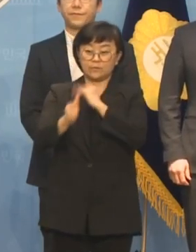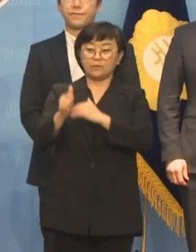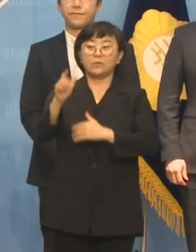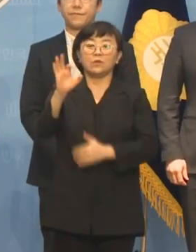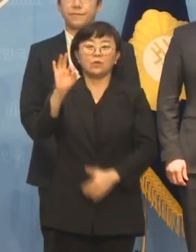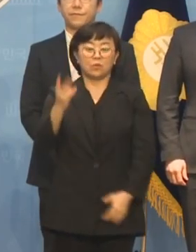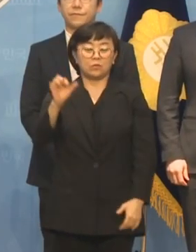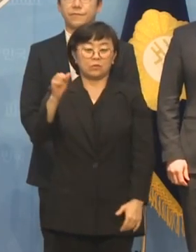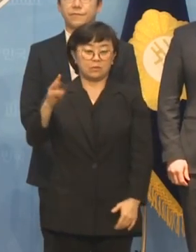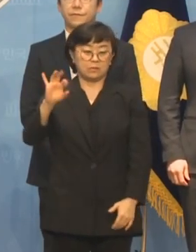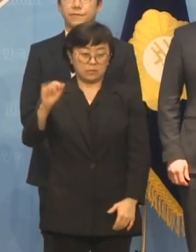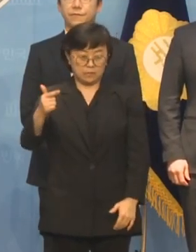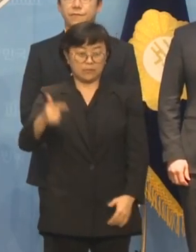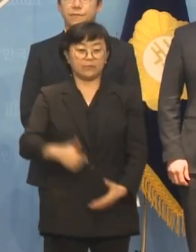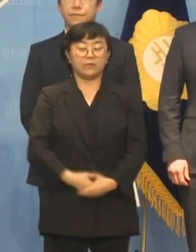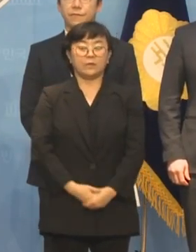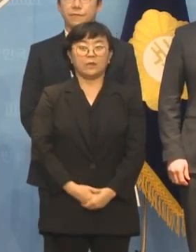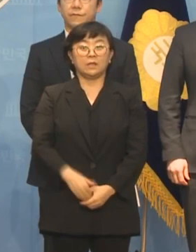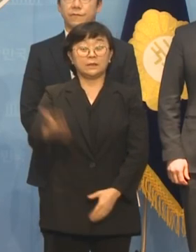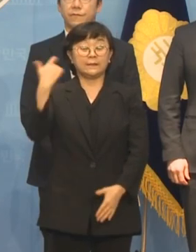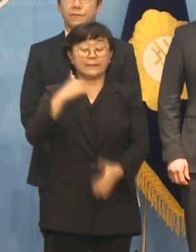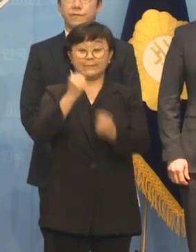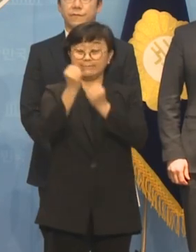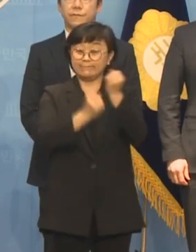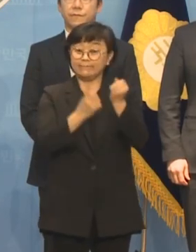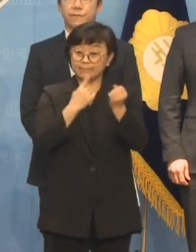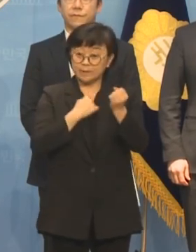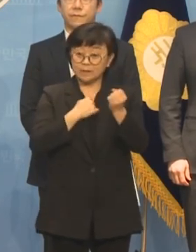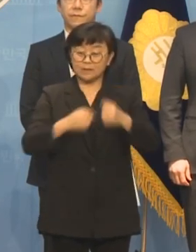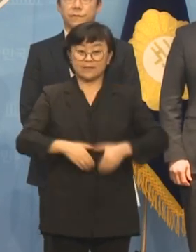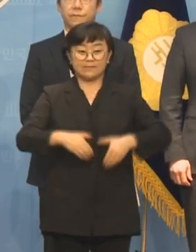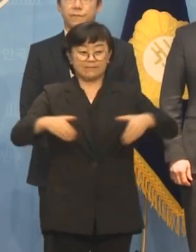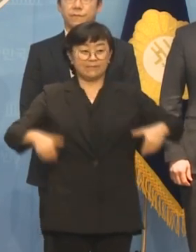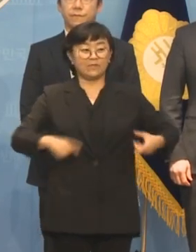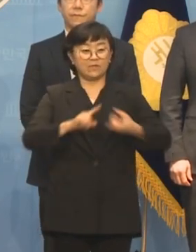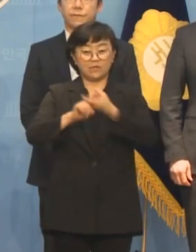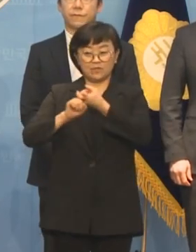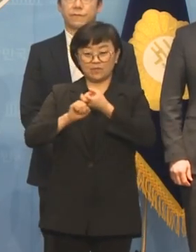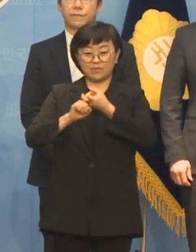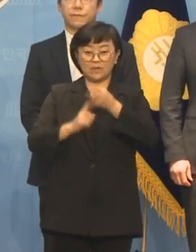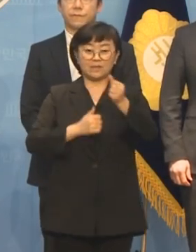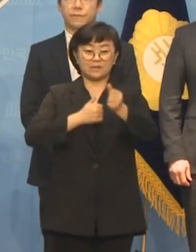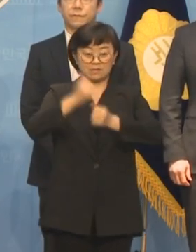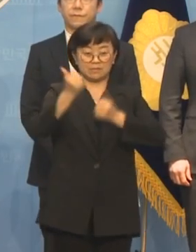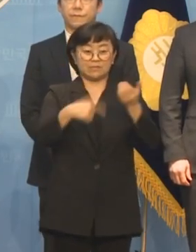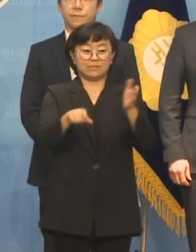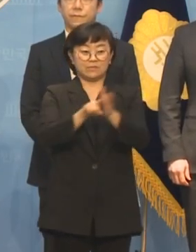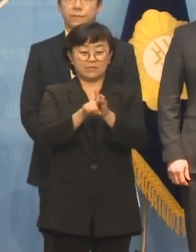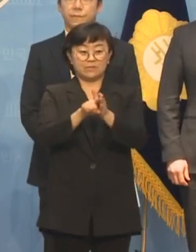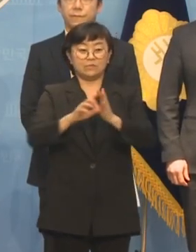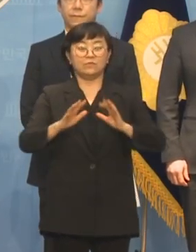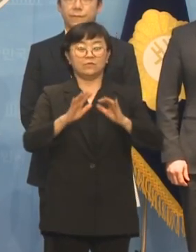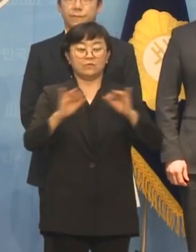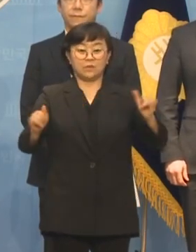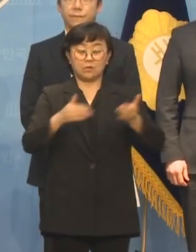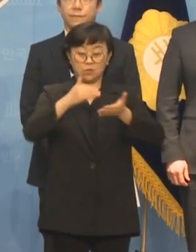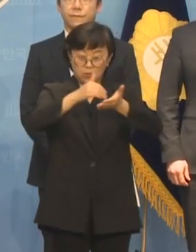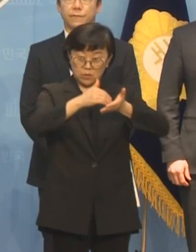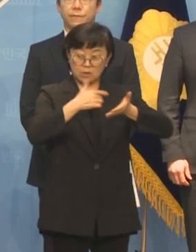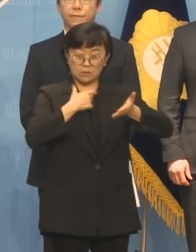용혜인입니다. 지난 기자회견에서 담대한 연합, 담대한 승리를 통해 국민의